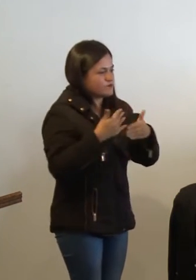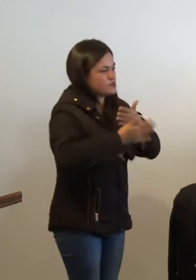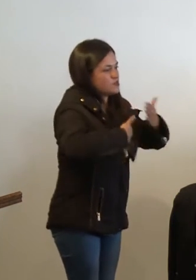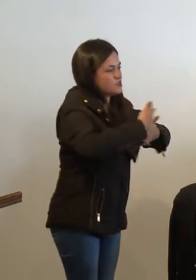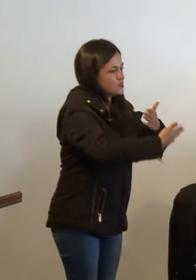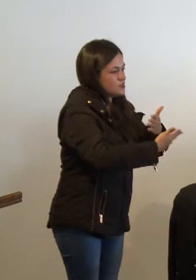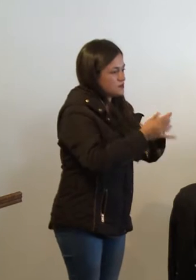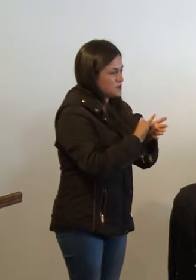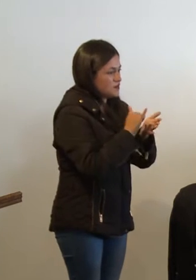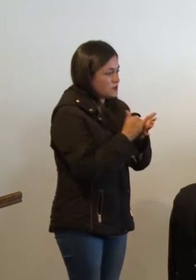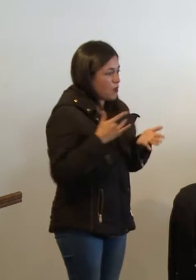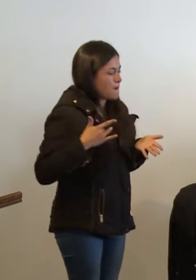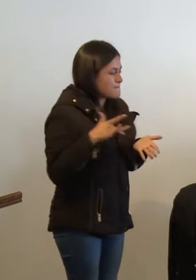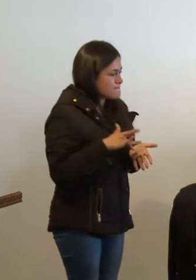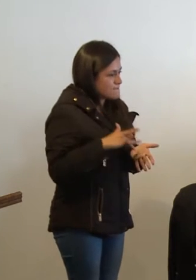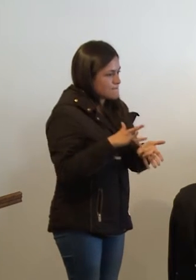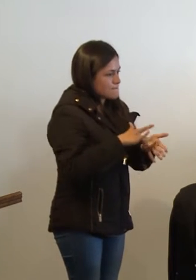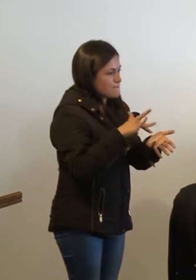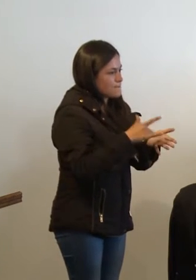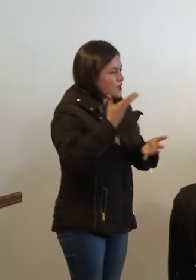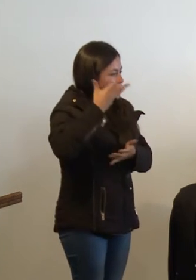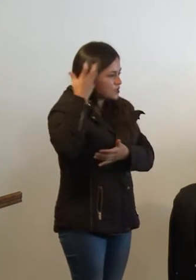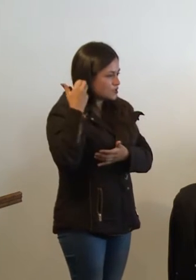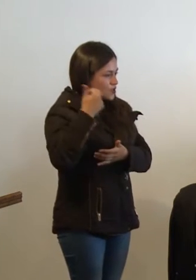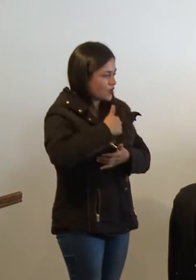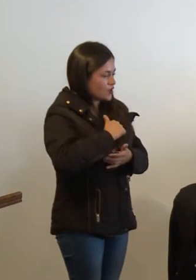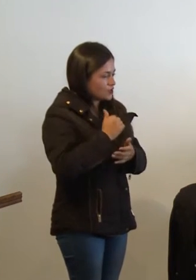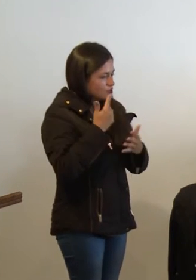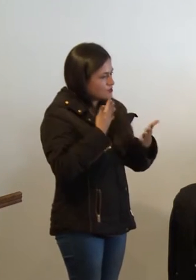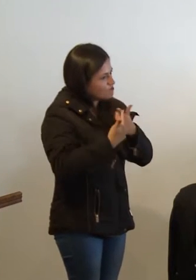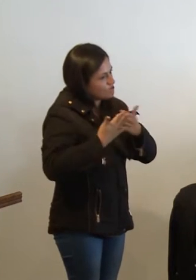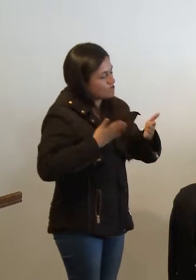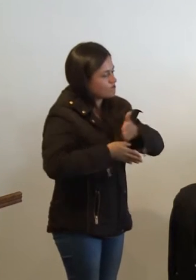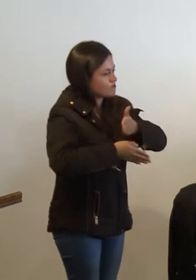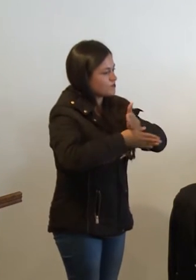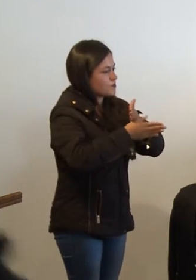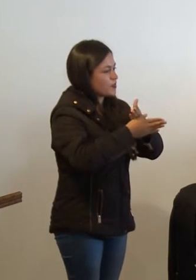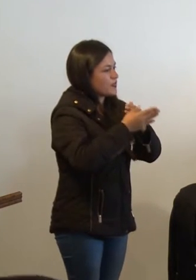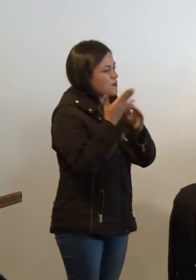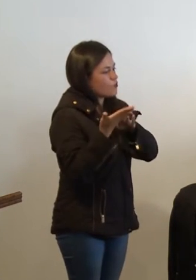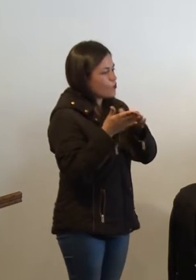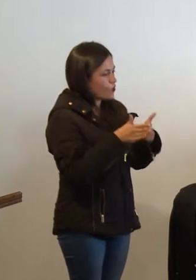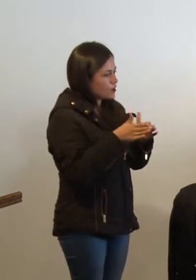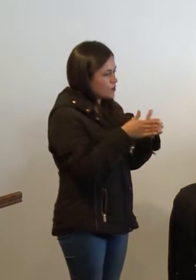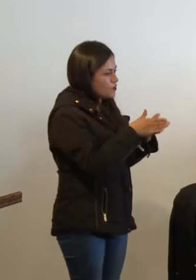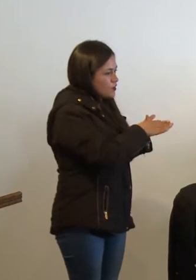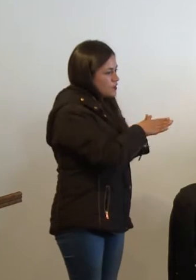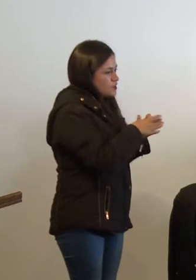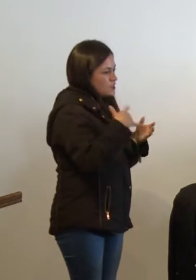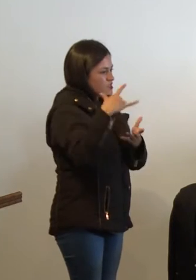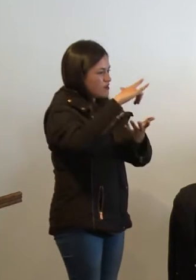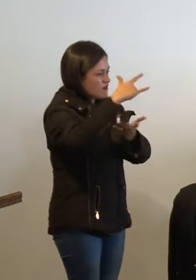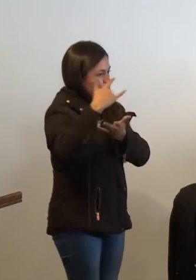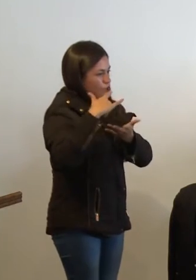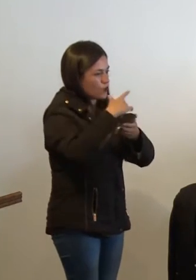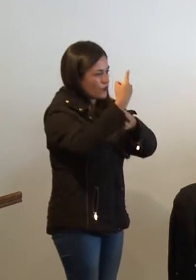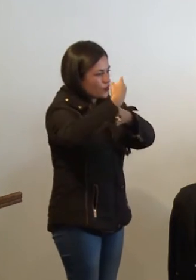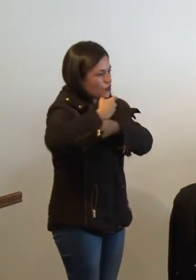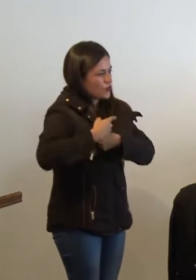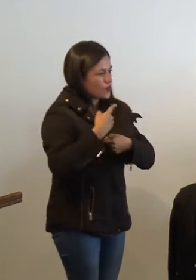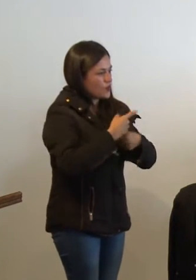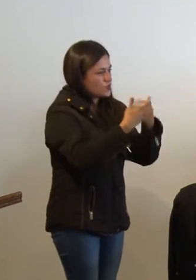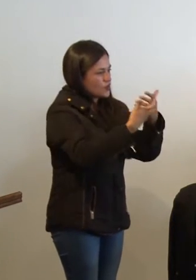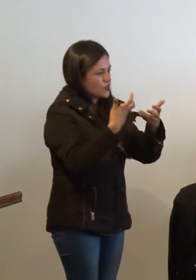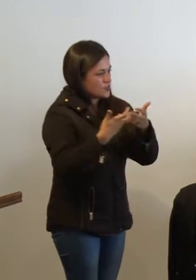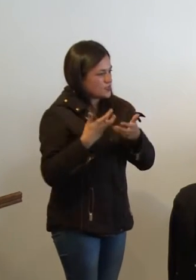estar siendo presente histórico ante la espiritualidad y prácticas de muerte de la dominación de un